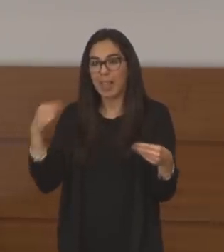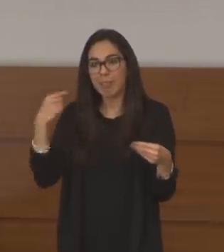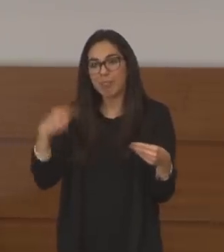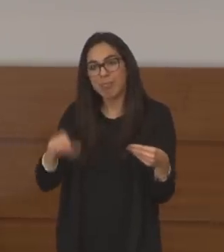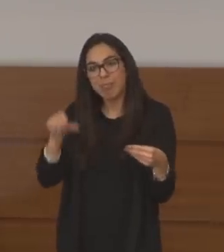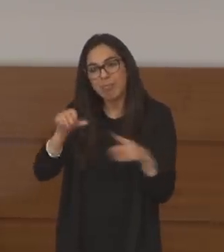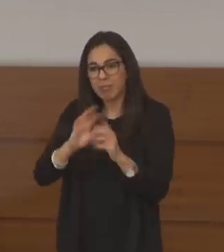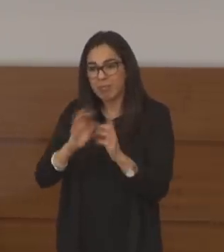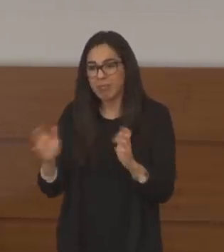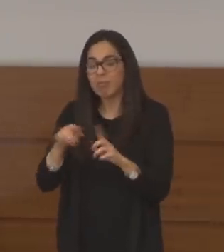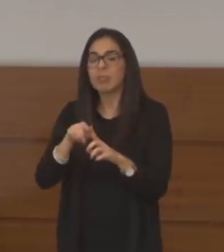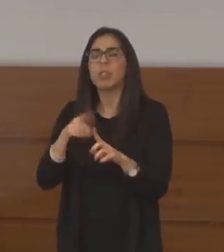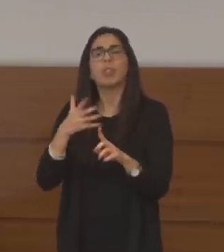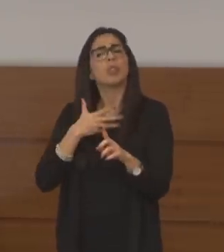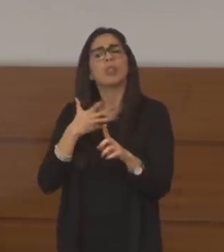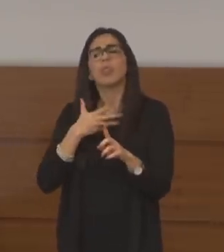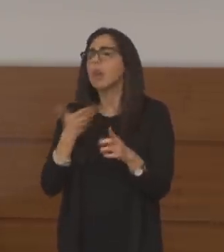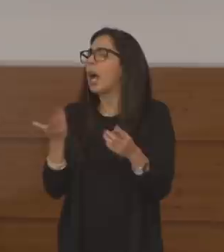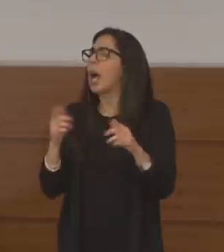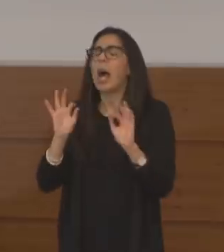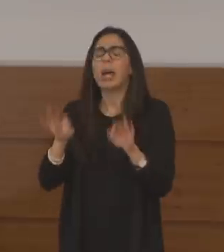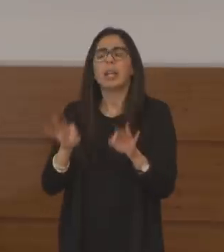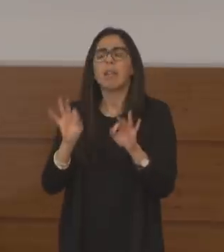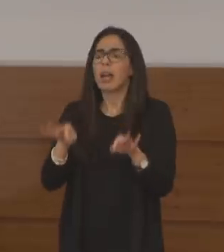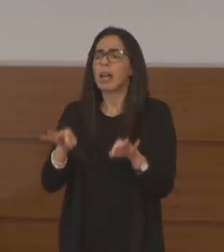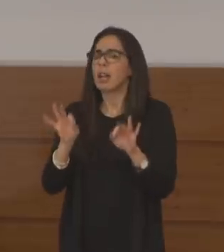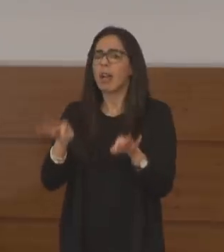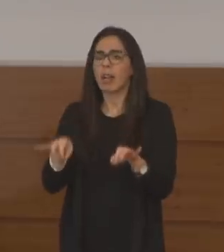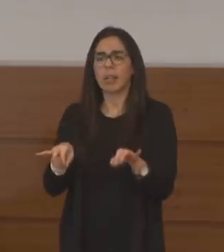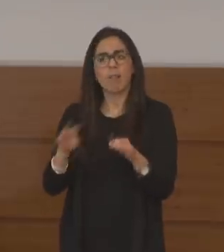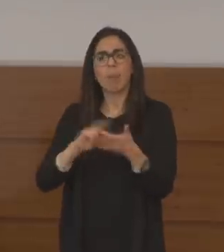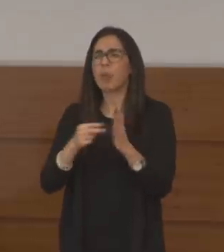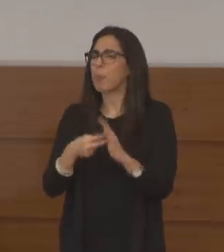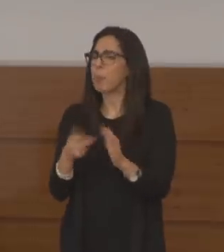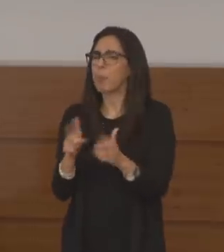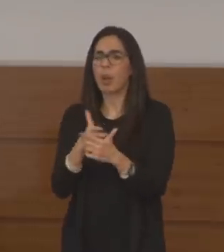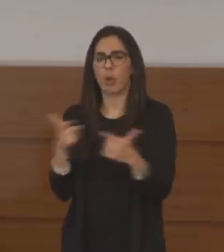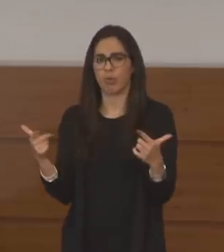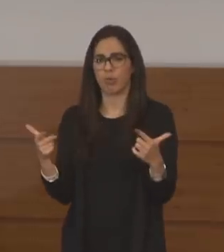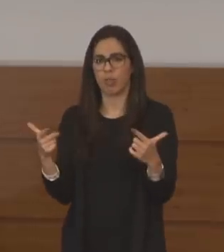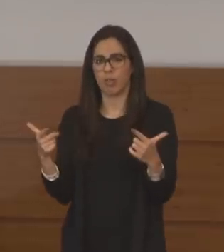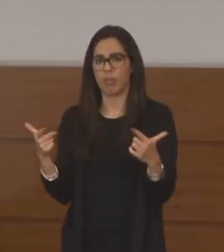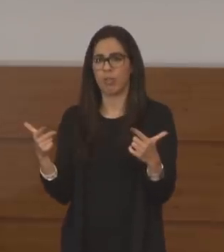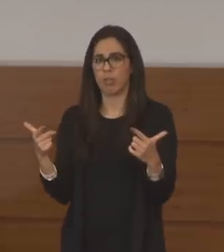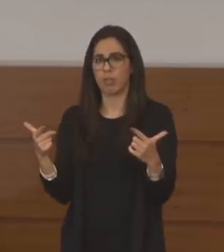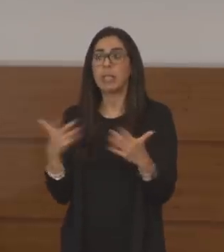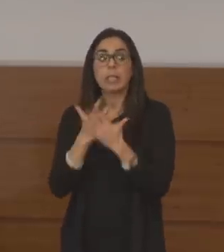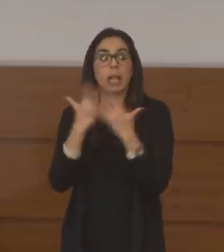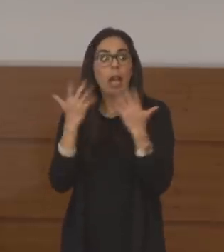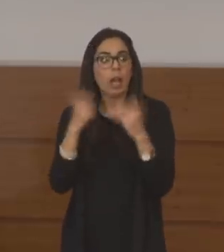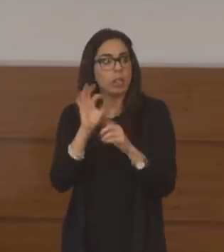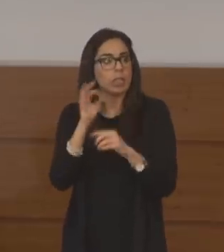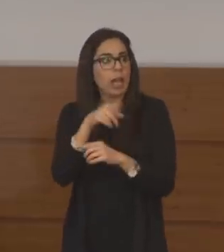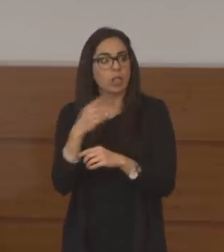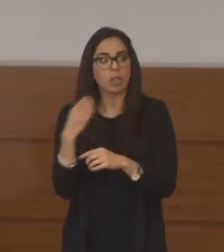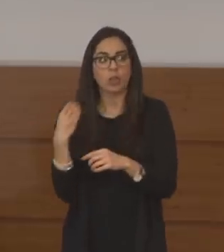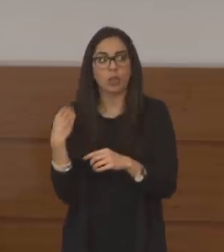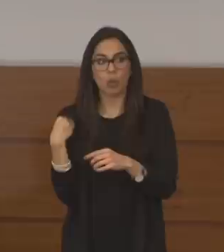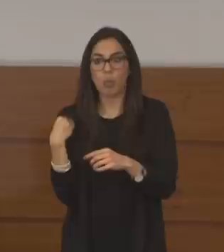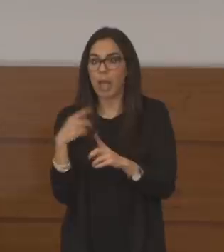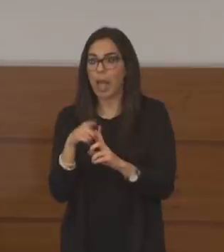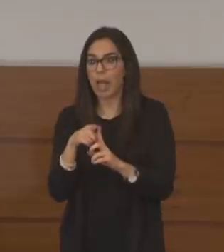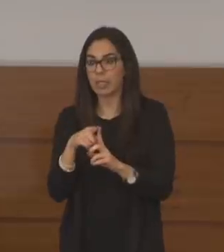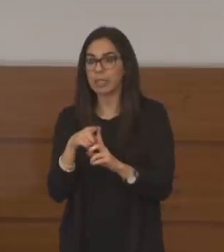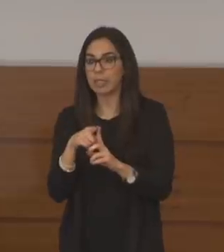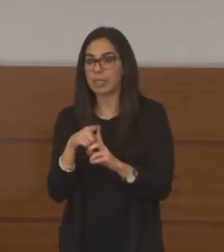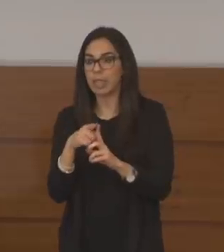approvvigionamento di diffusione ed è chiaro che qualora la domanda risulti